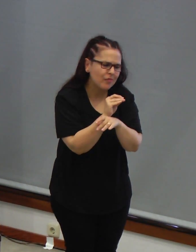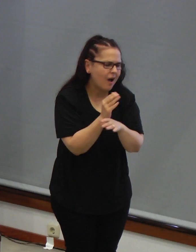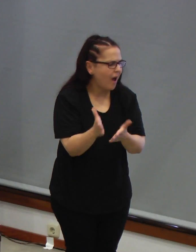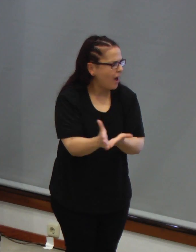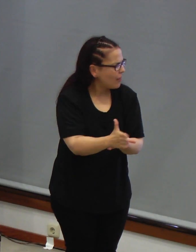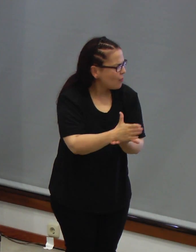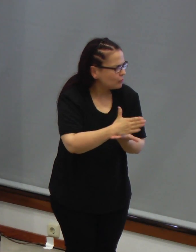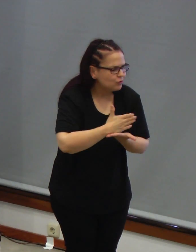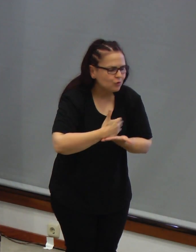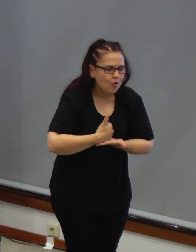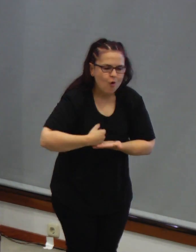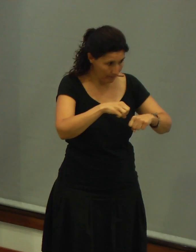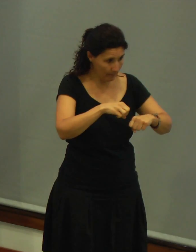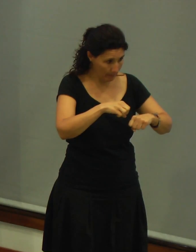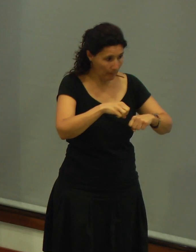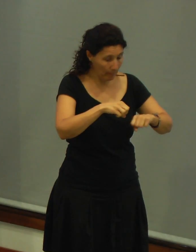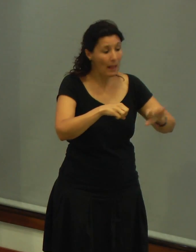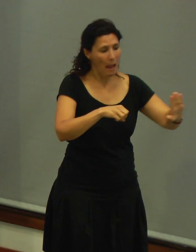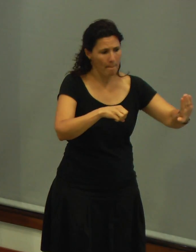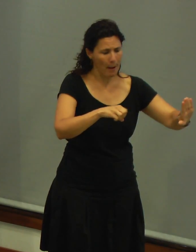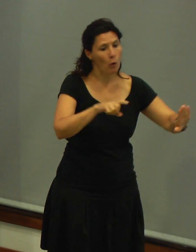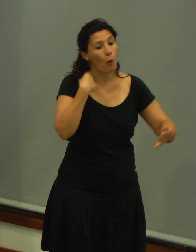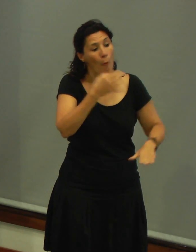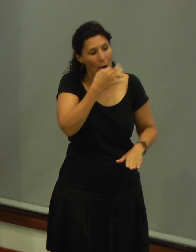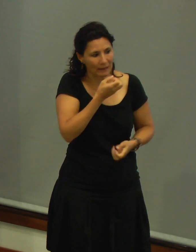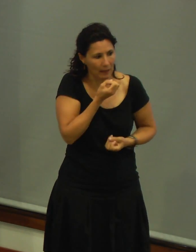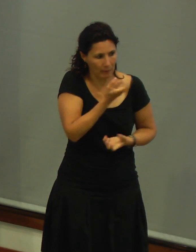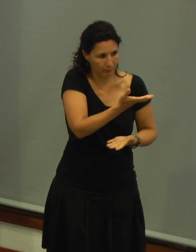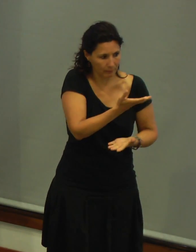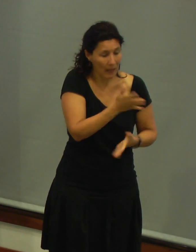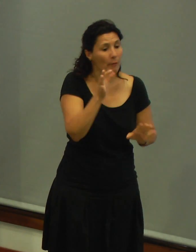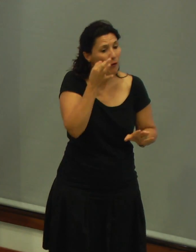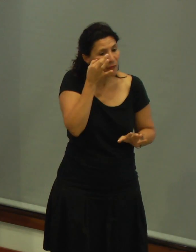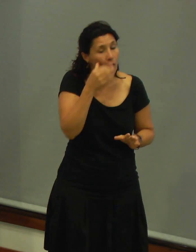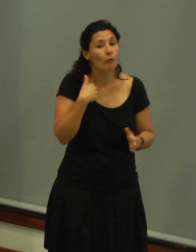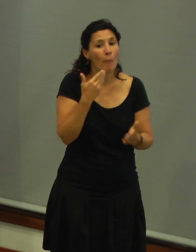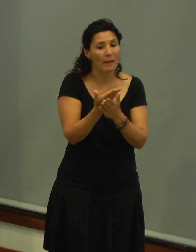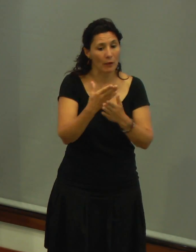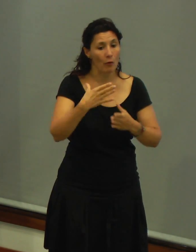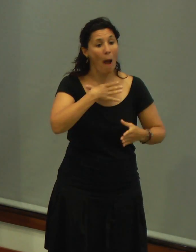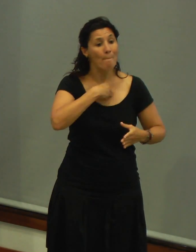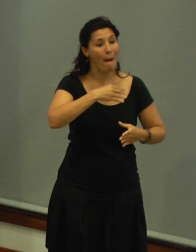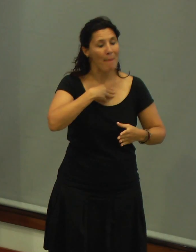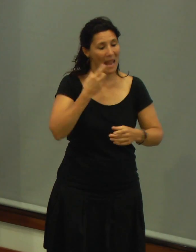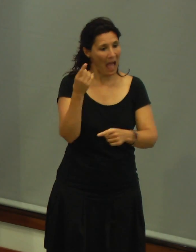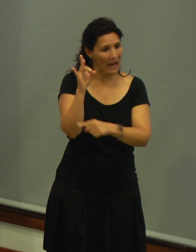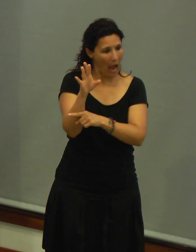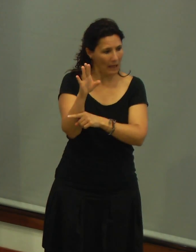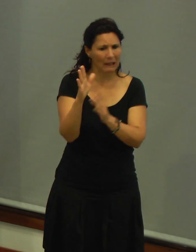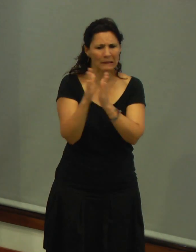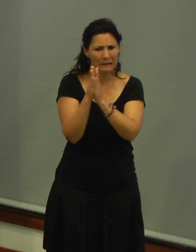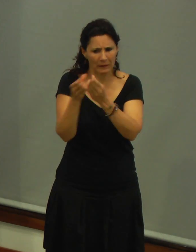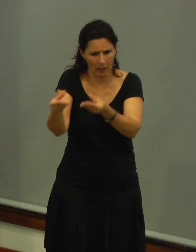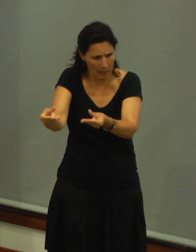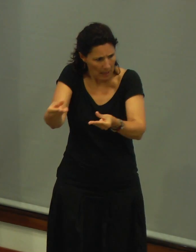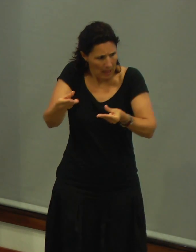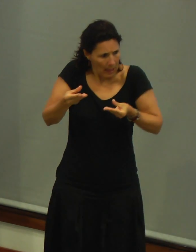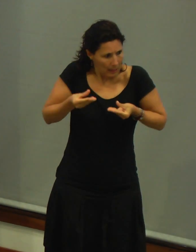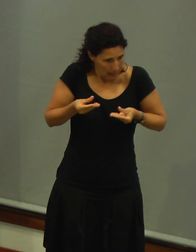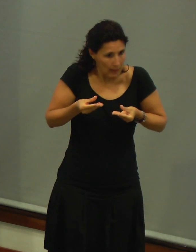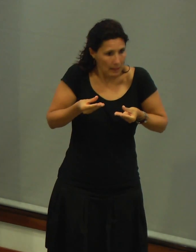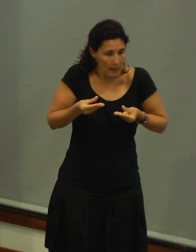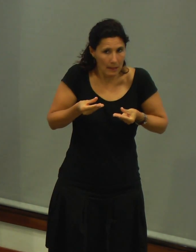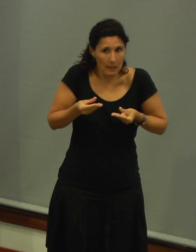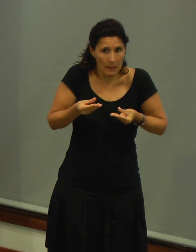todas las personas estrella Moreno Elis barruo teología Pastoral instituto kide elan alcartasa bitz